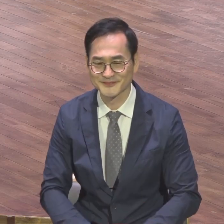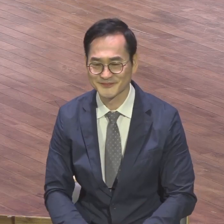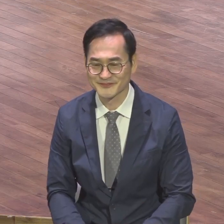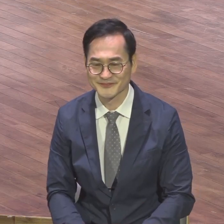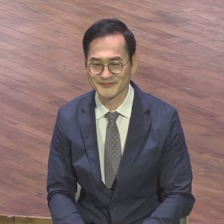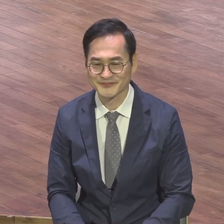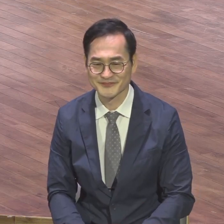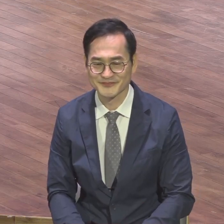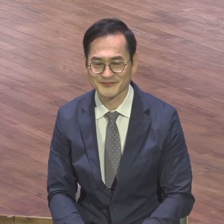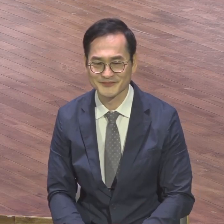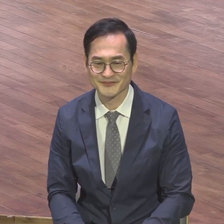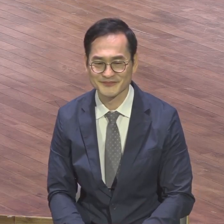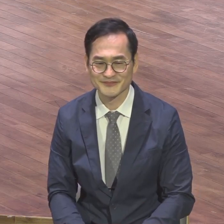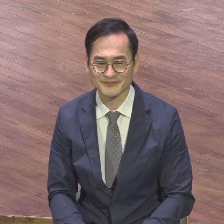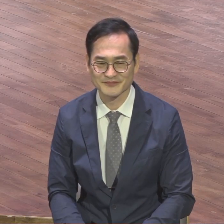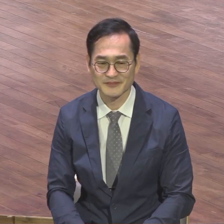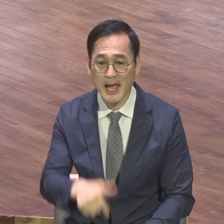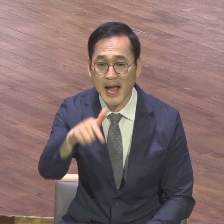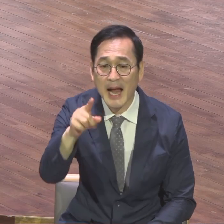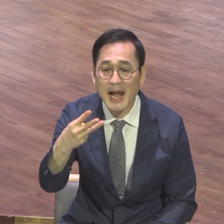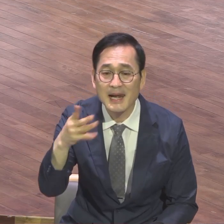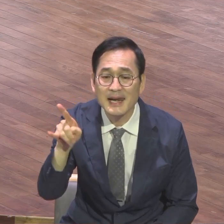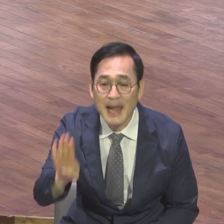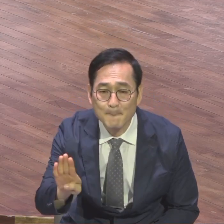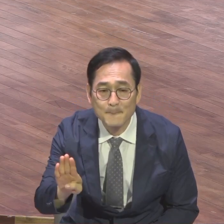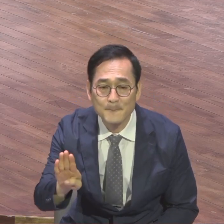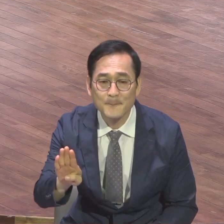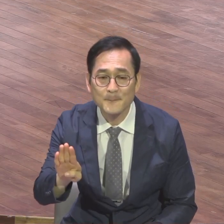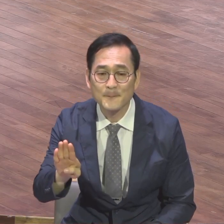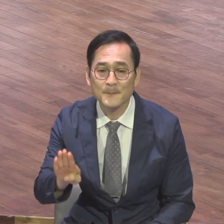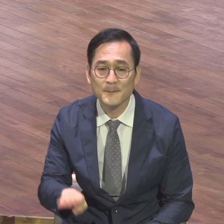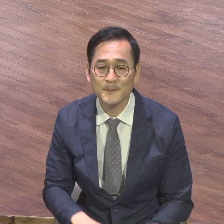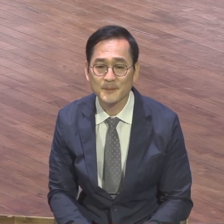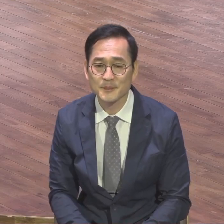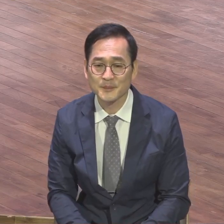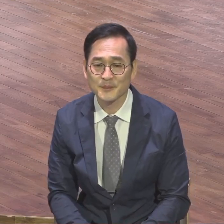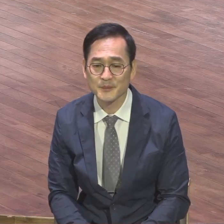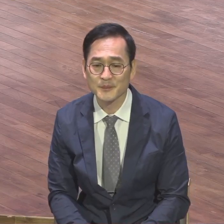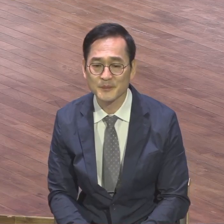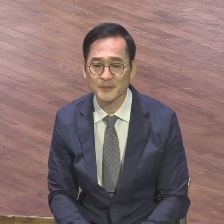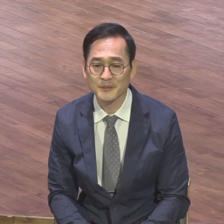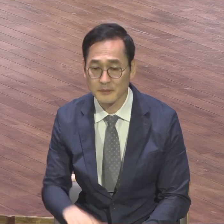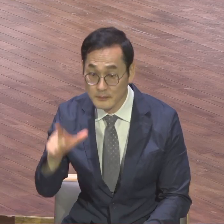없어요. 39세 때 그 열정이 지금까지 그대로 있다.